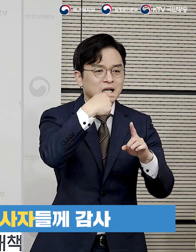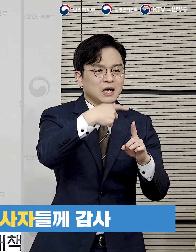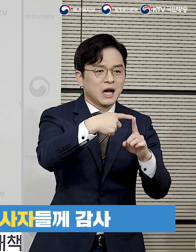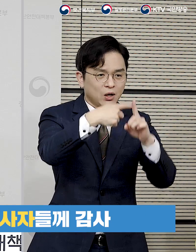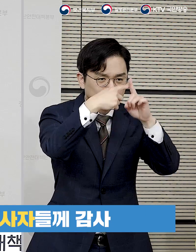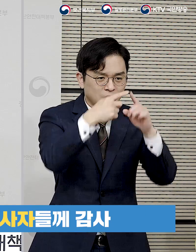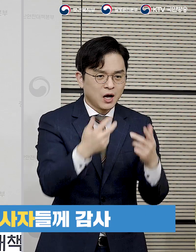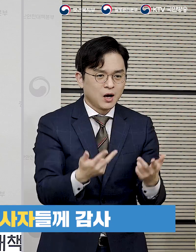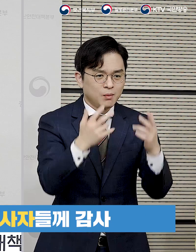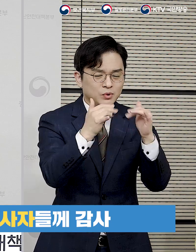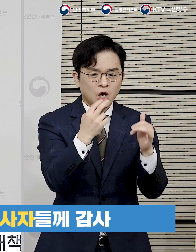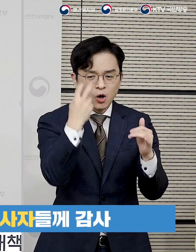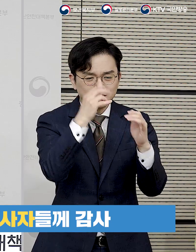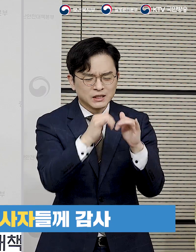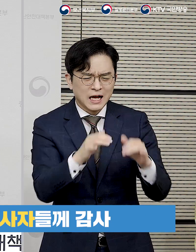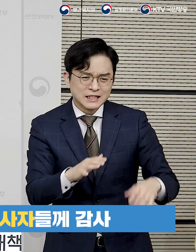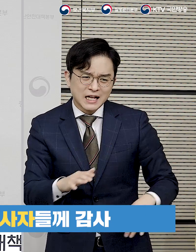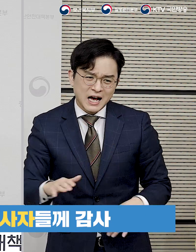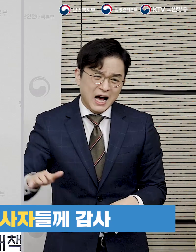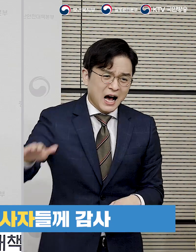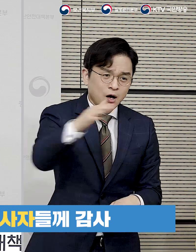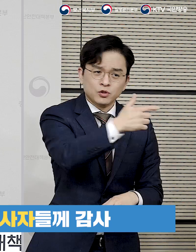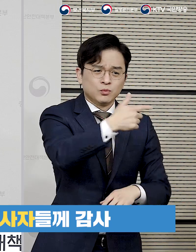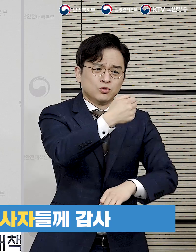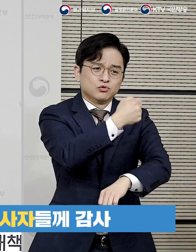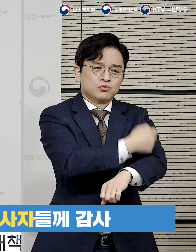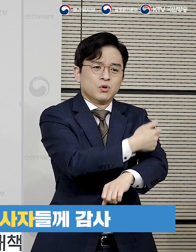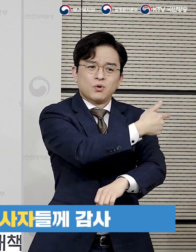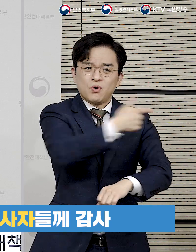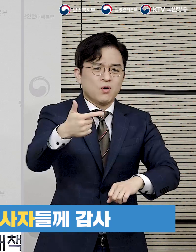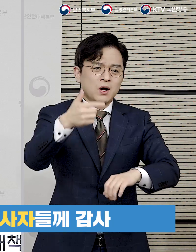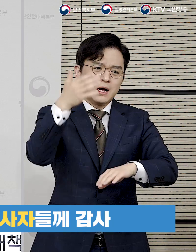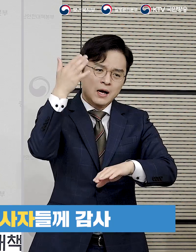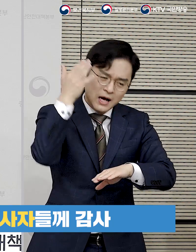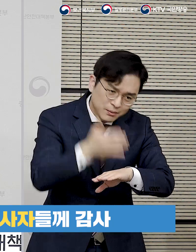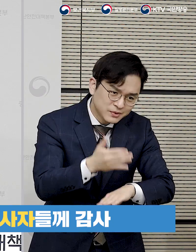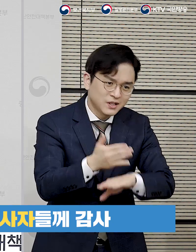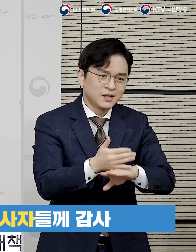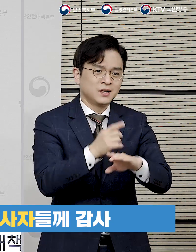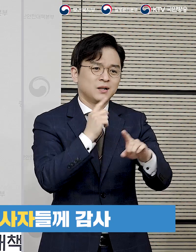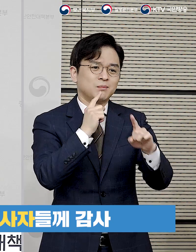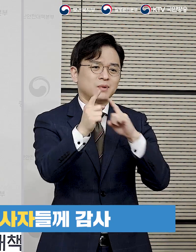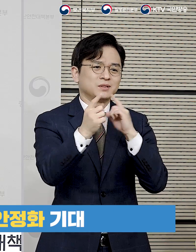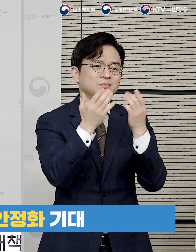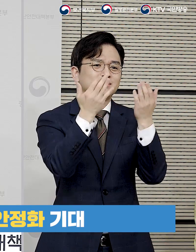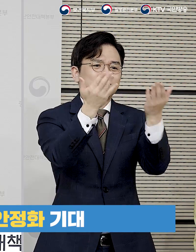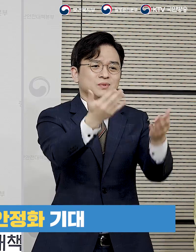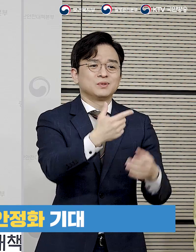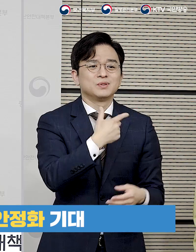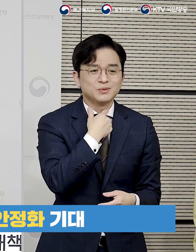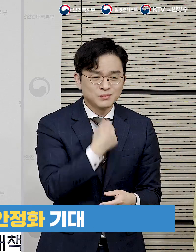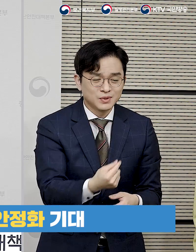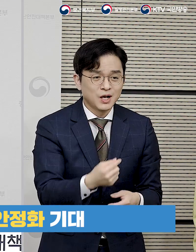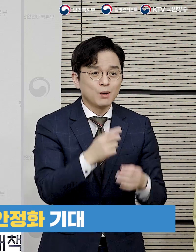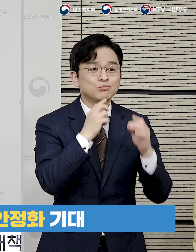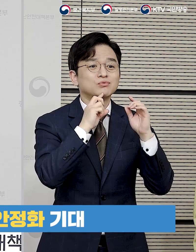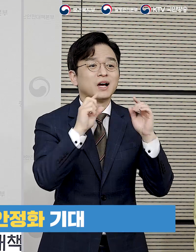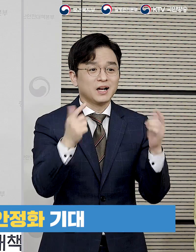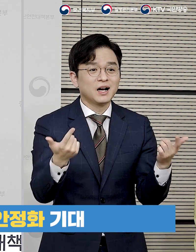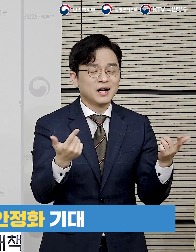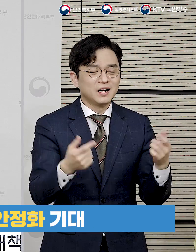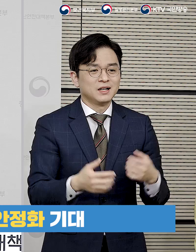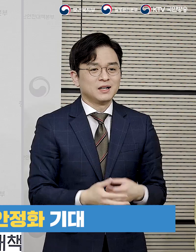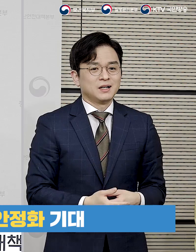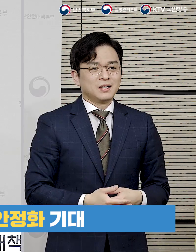분들 그리고 자원봉사자에 나서는 여러분들 정말 진심으로 감사드립니다. 또한 이러한 사항들을